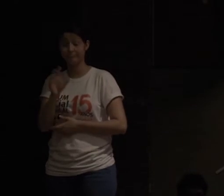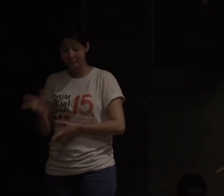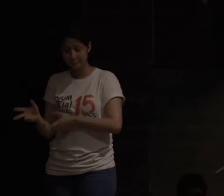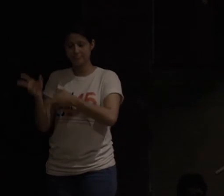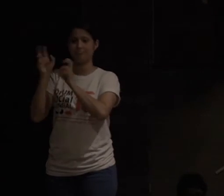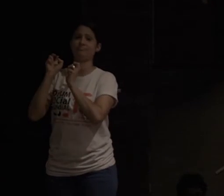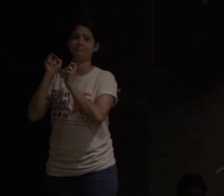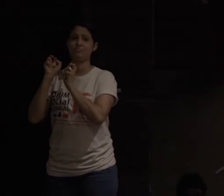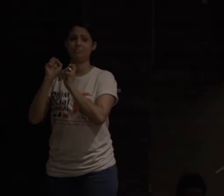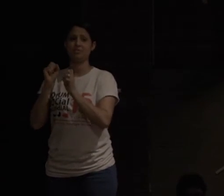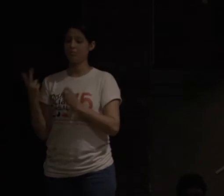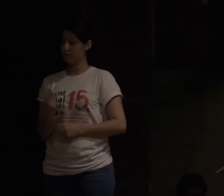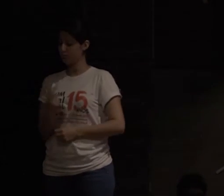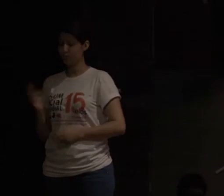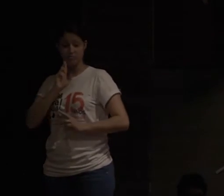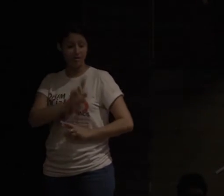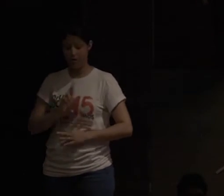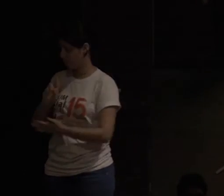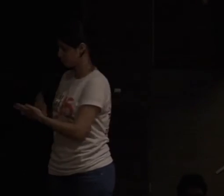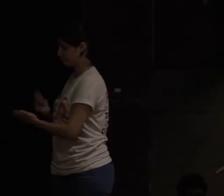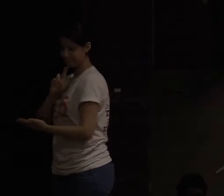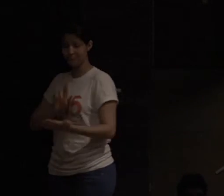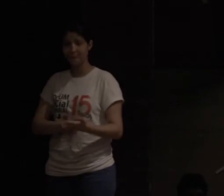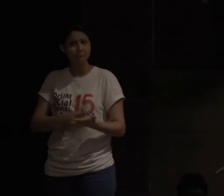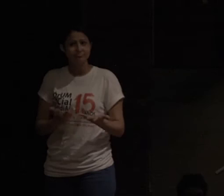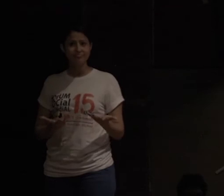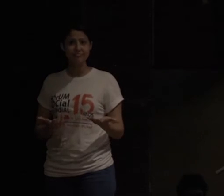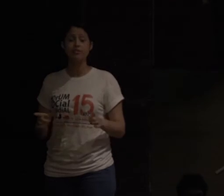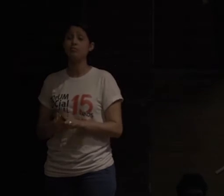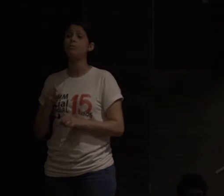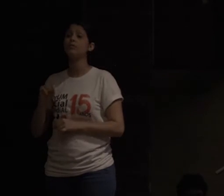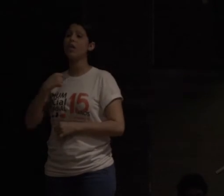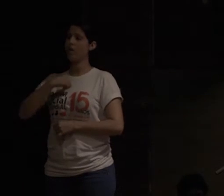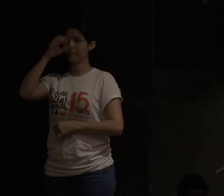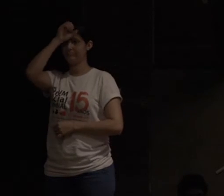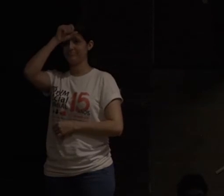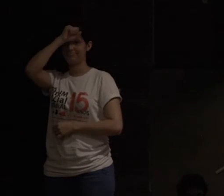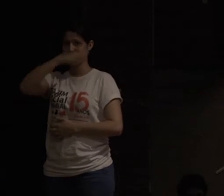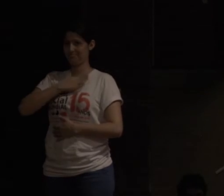outras realidades que são emergentes, os embriões de outras experiências. O que eu aprendi com